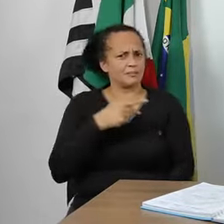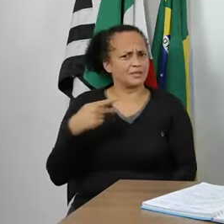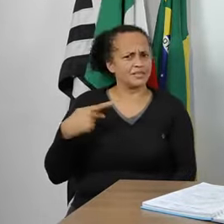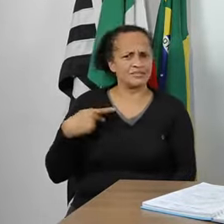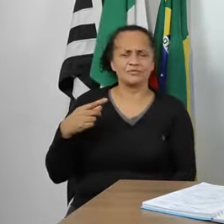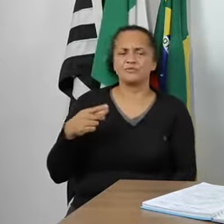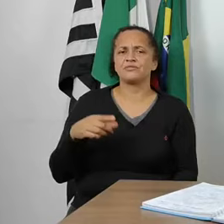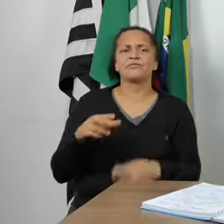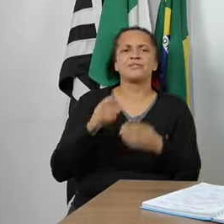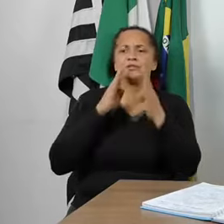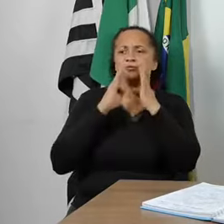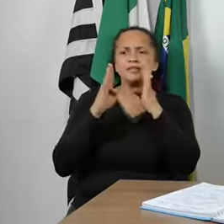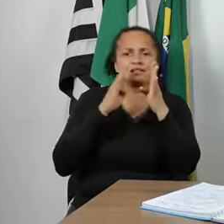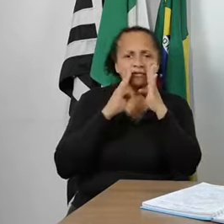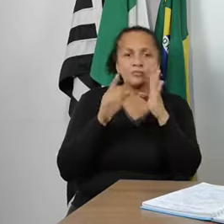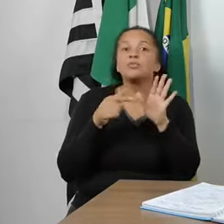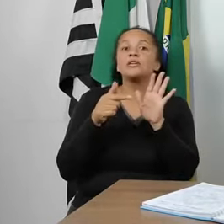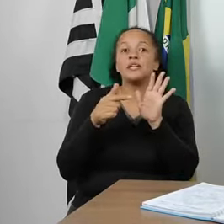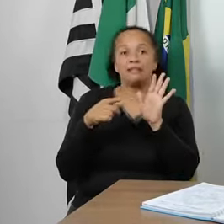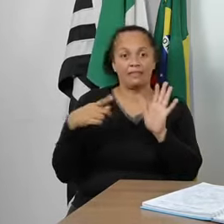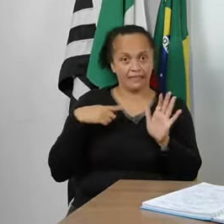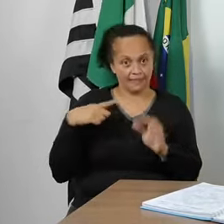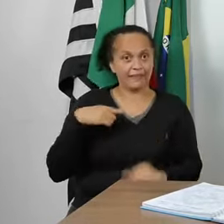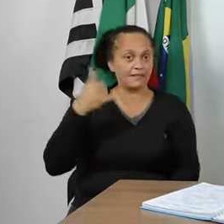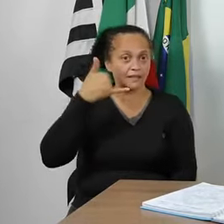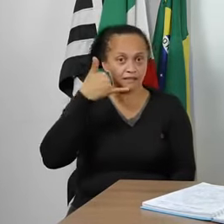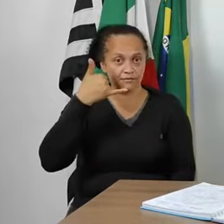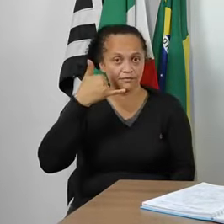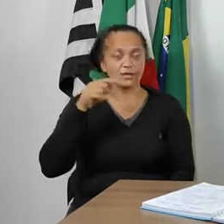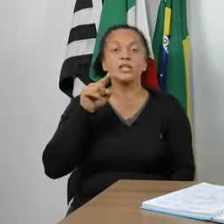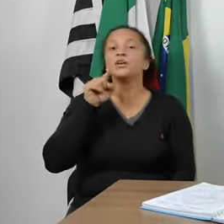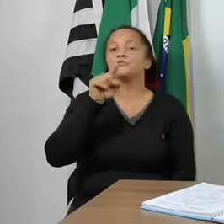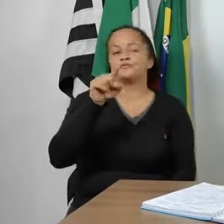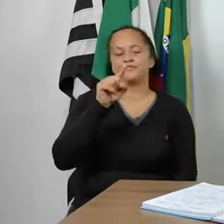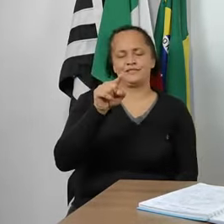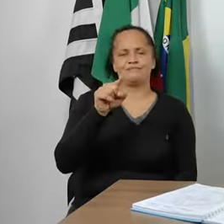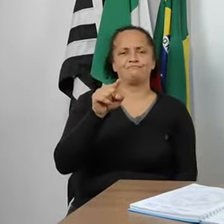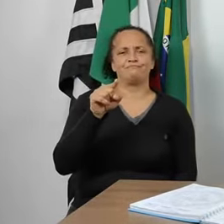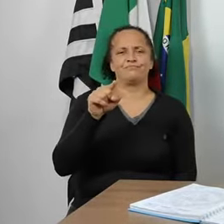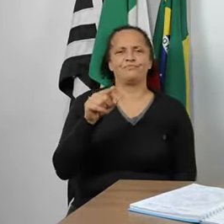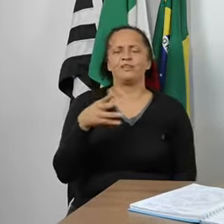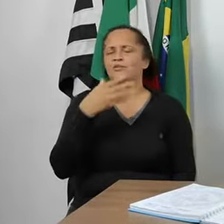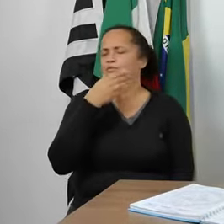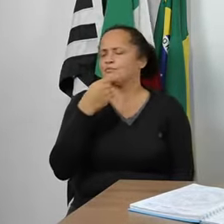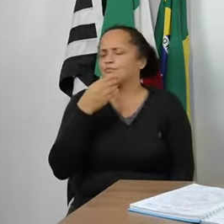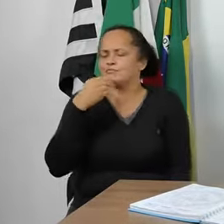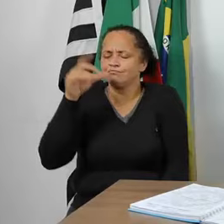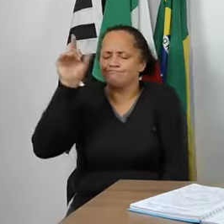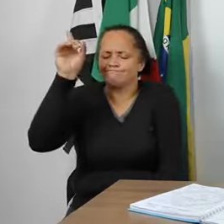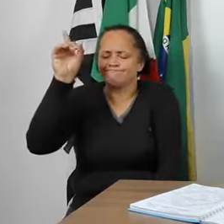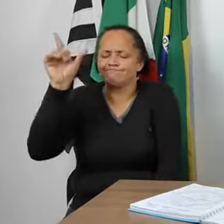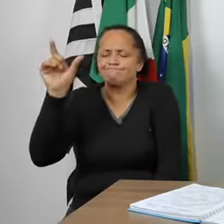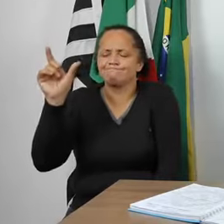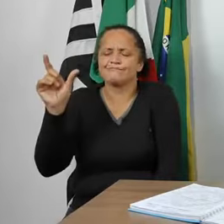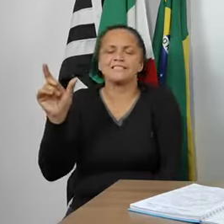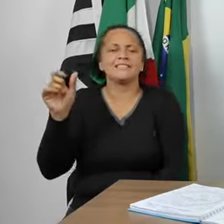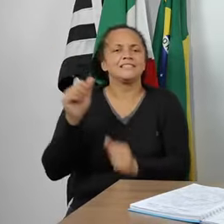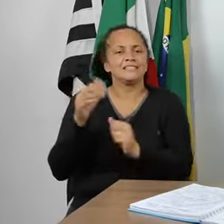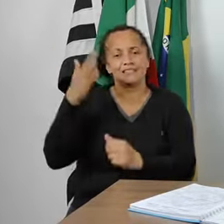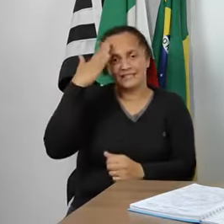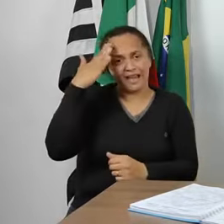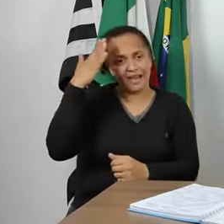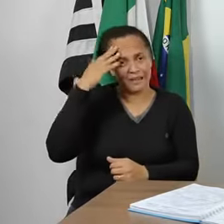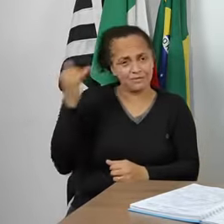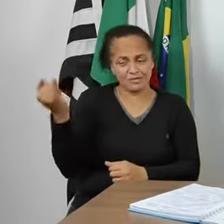Facebook. Então você, meu irmão, você que é um homem de Deus, você que nasceu de novo e sabe